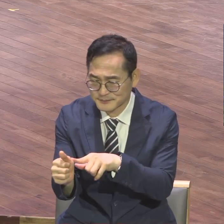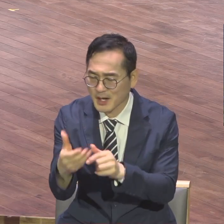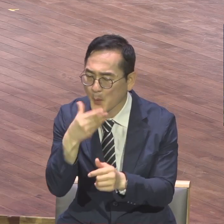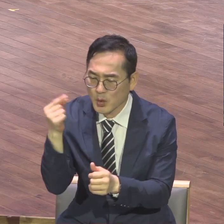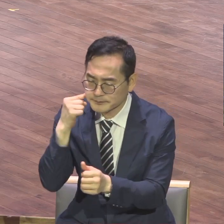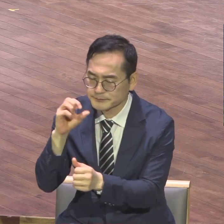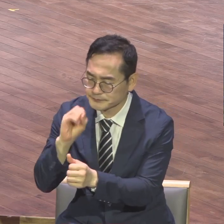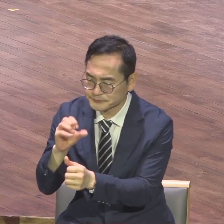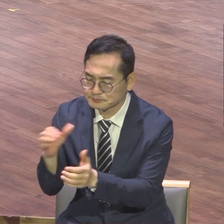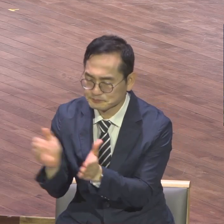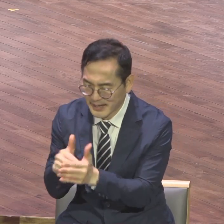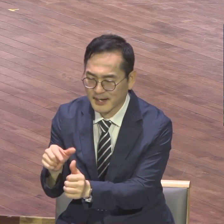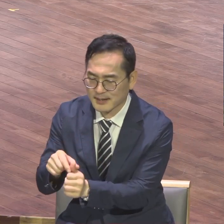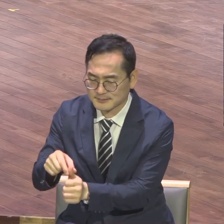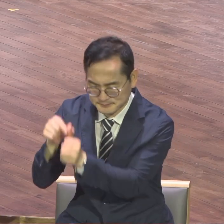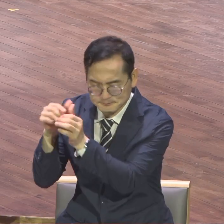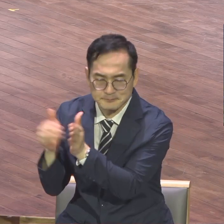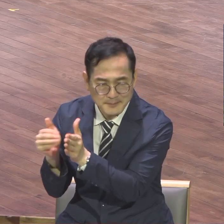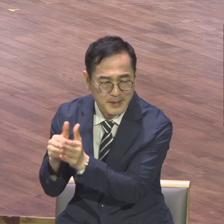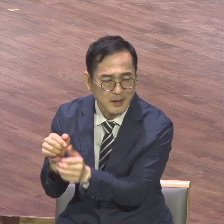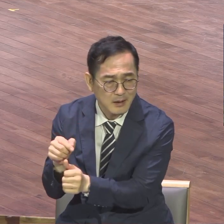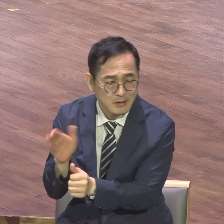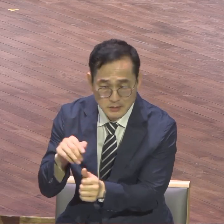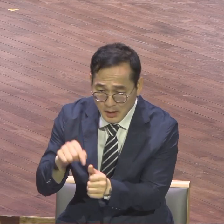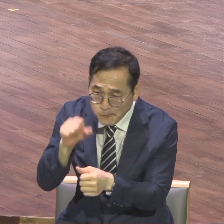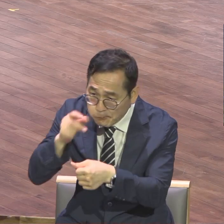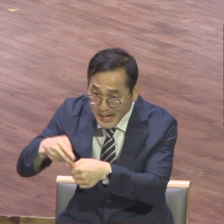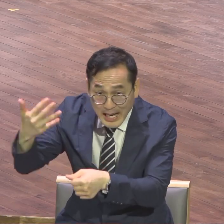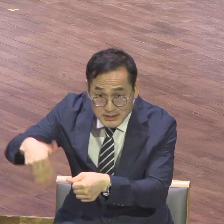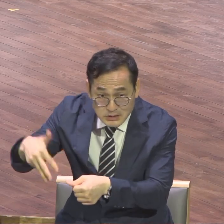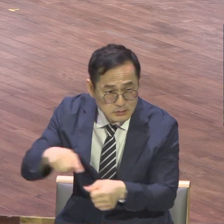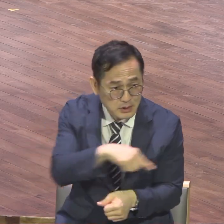믿음이 약한 자들을 배려하기 위해서